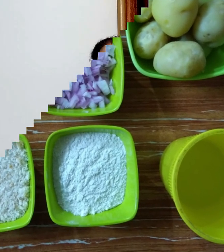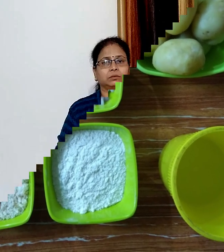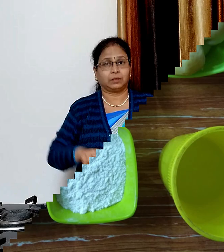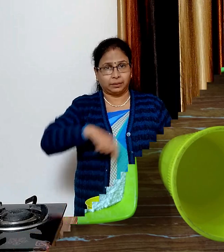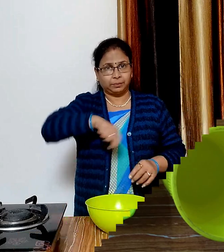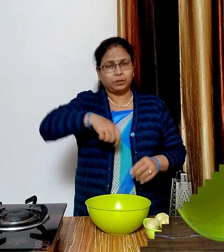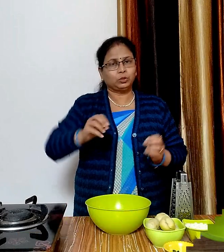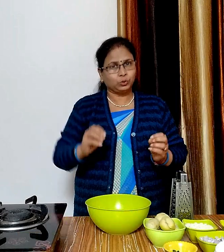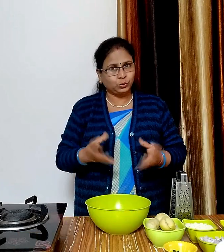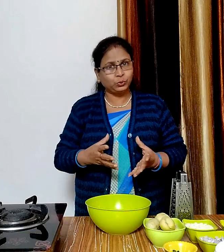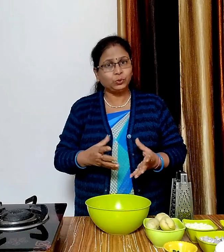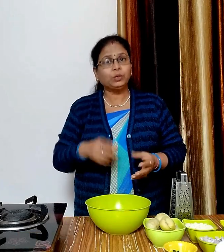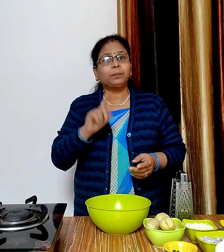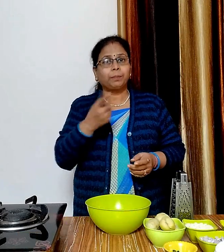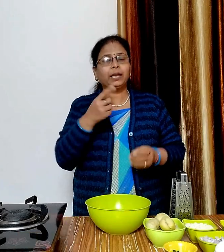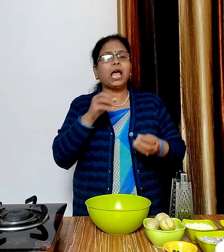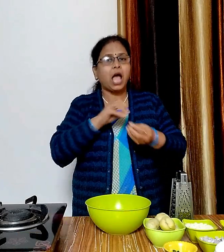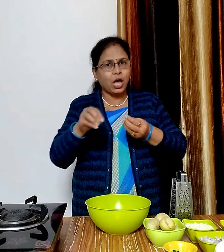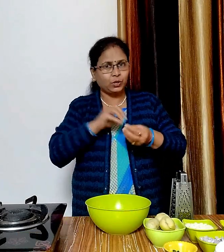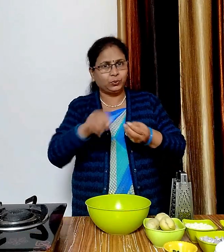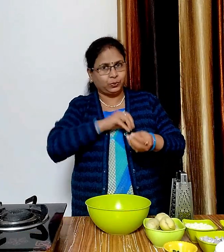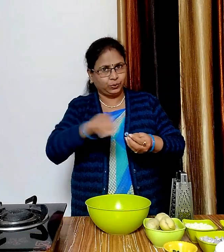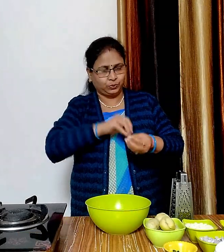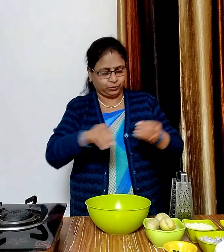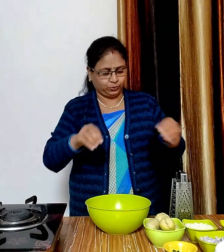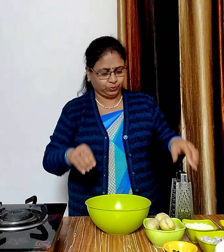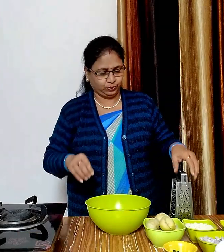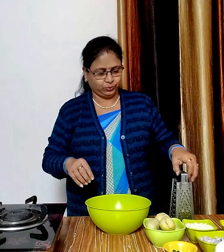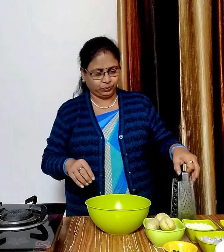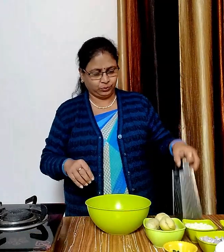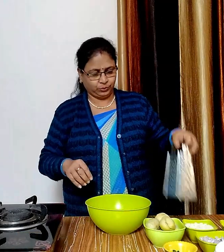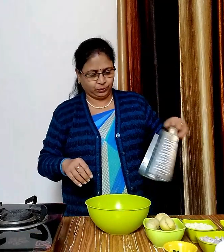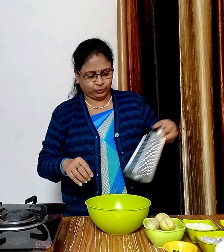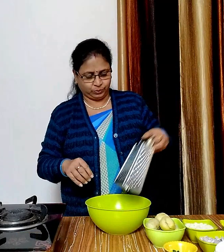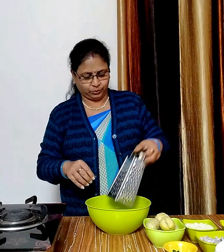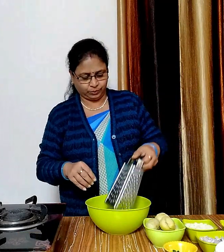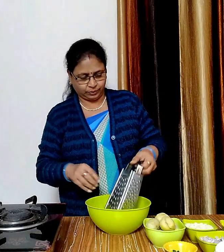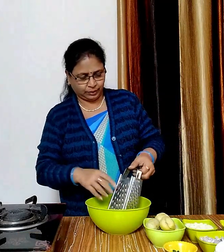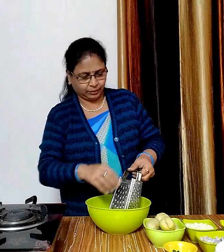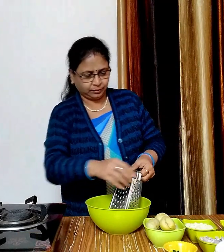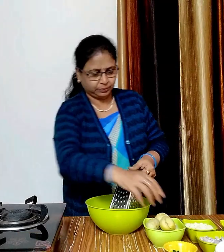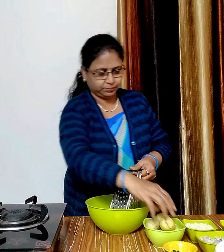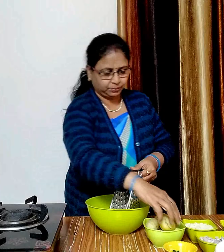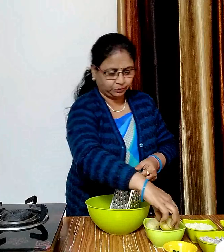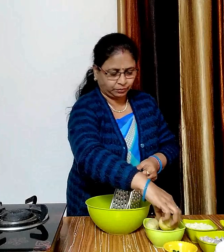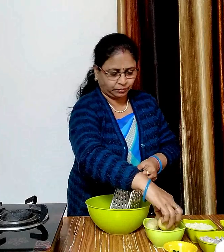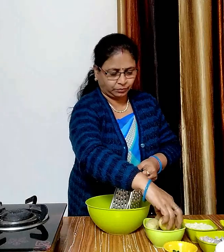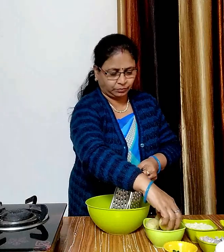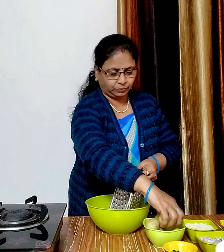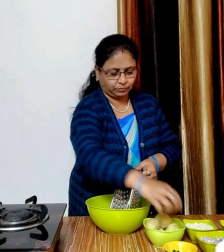आईए बनाना शुरू करते हैं सबसे पहले 5-6 उबले आलू को एक बड़े बावल में ग्रेट कर लेंगे